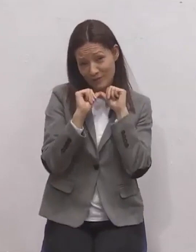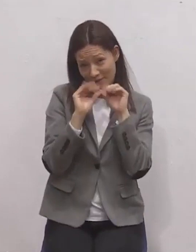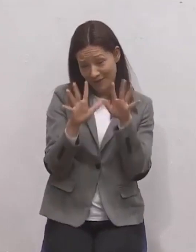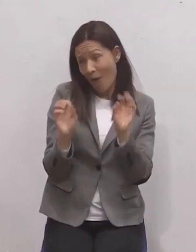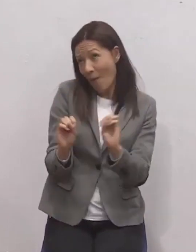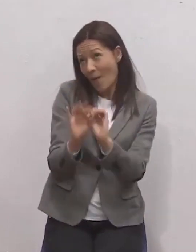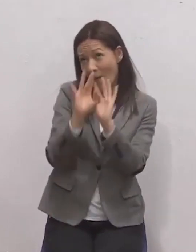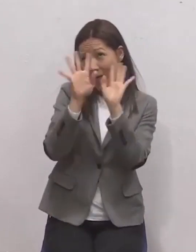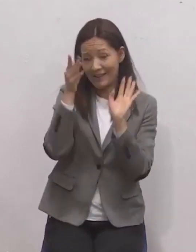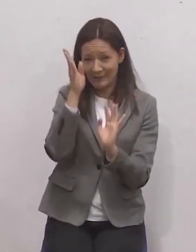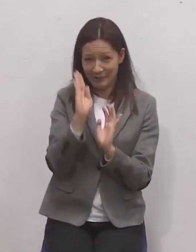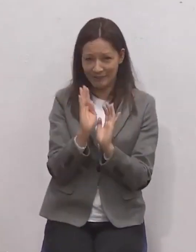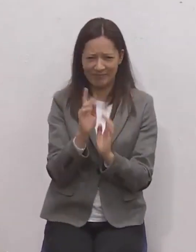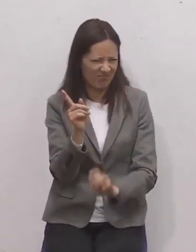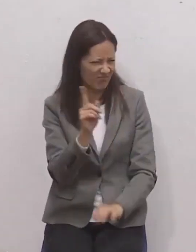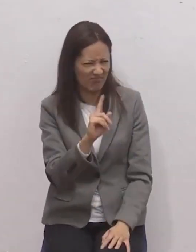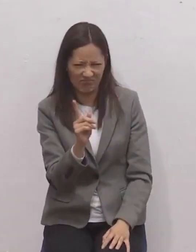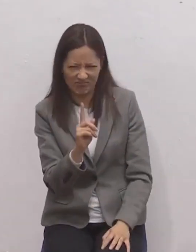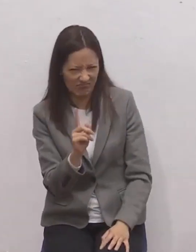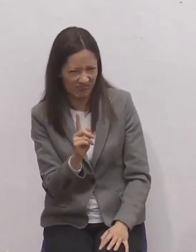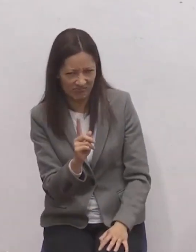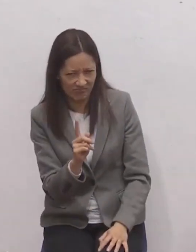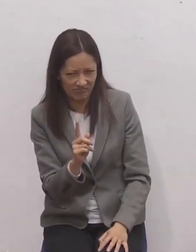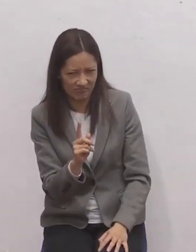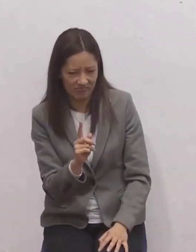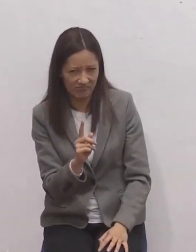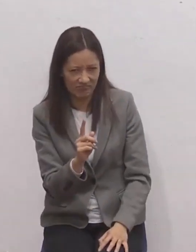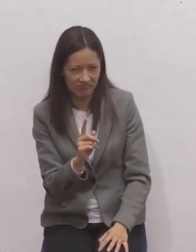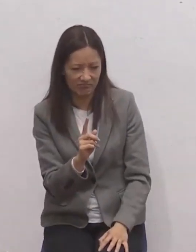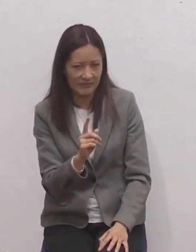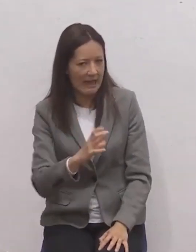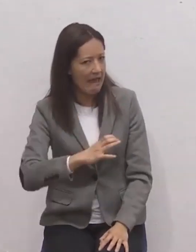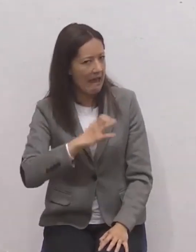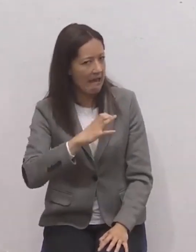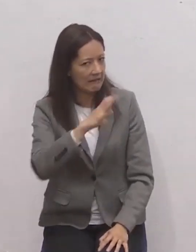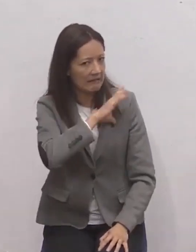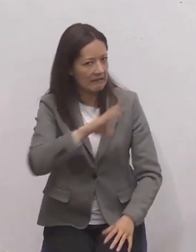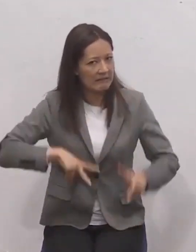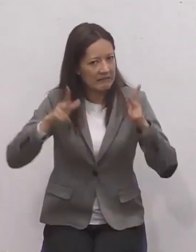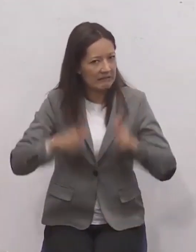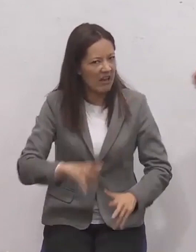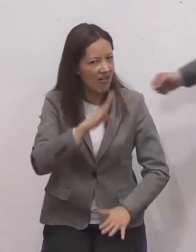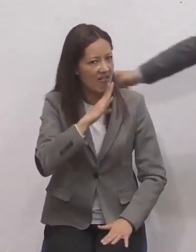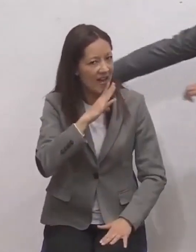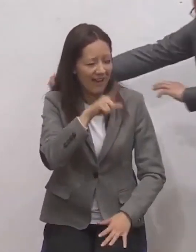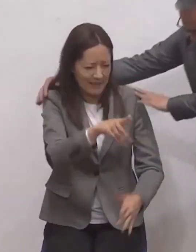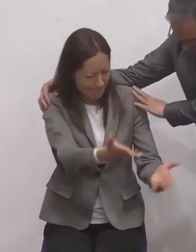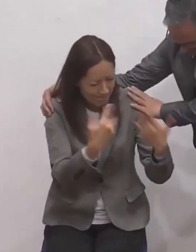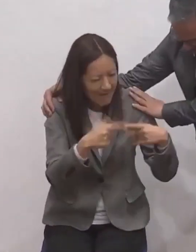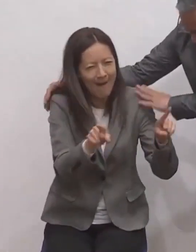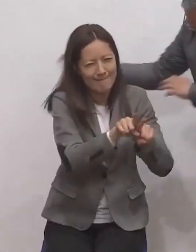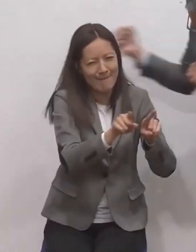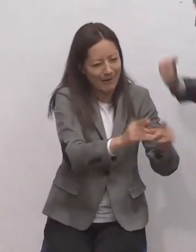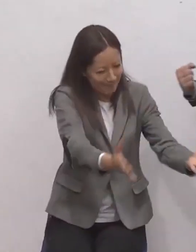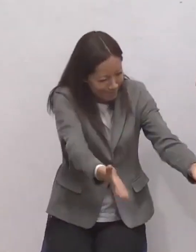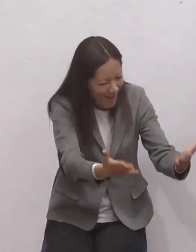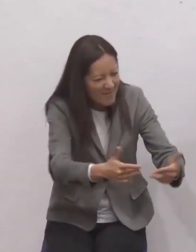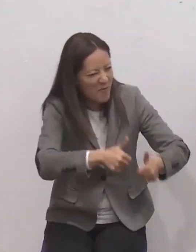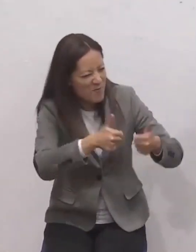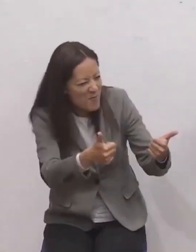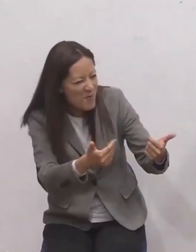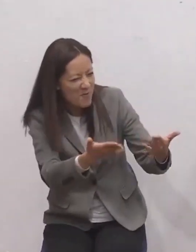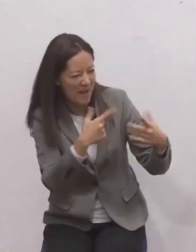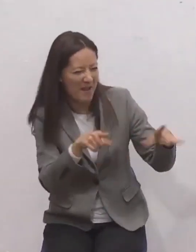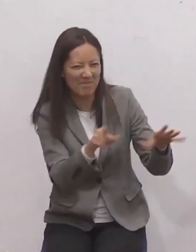Oh, gloria a Dios. No, no. El que es cristiano es el que, hermano, y que hubo,